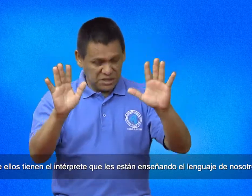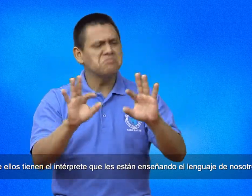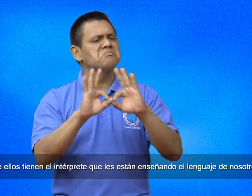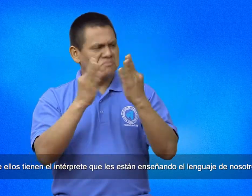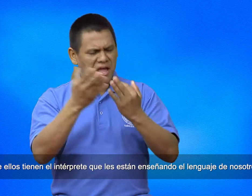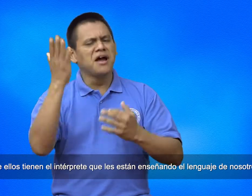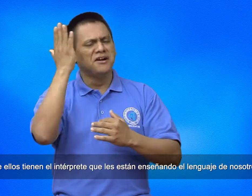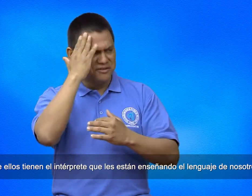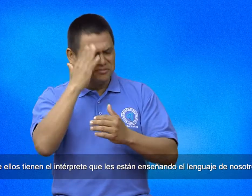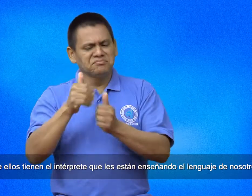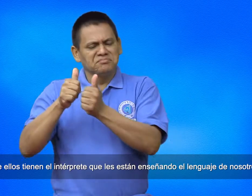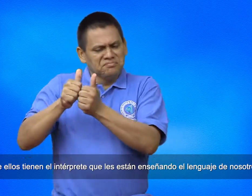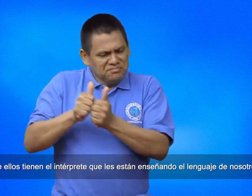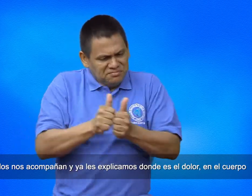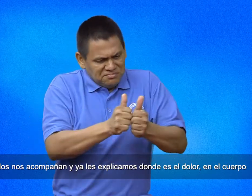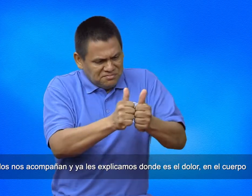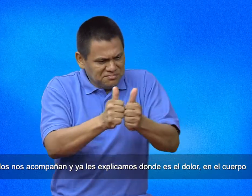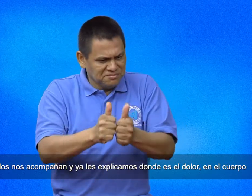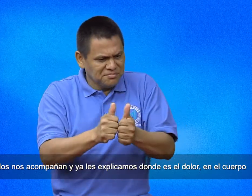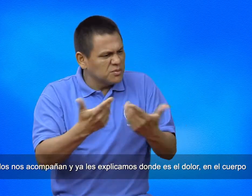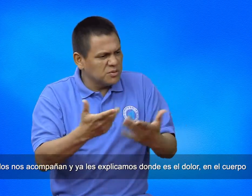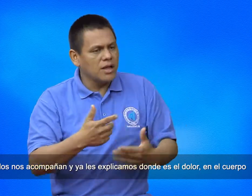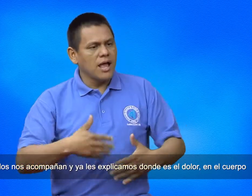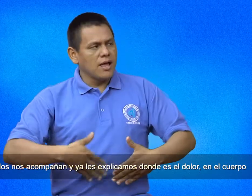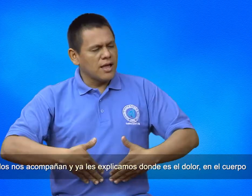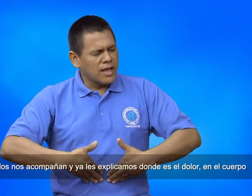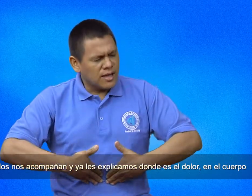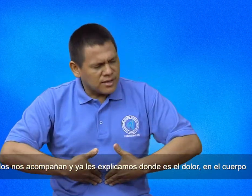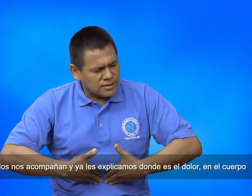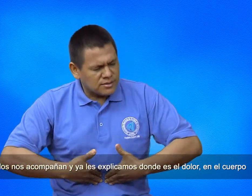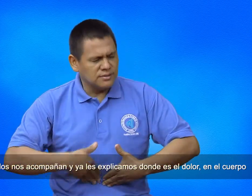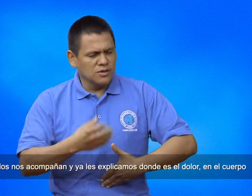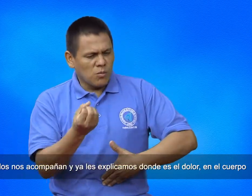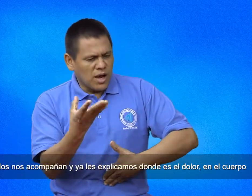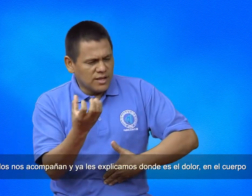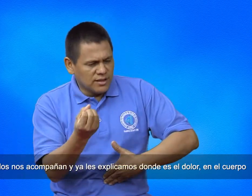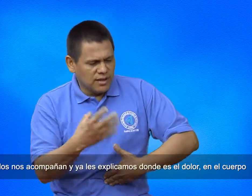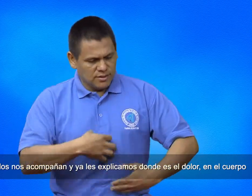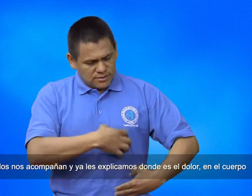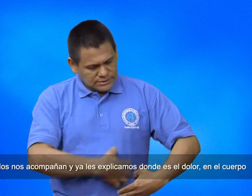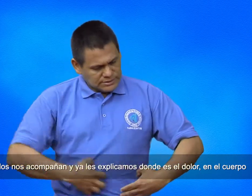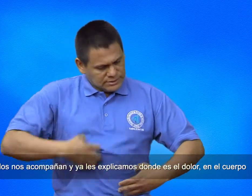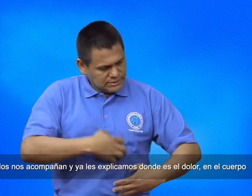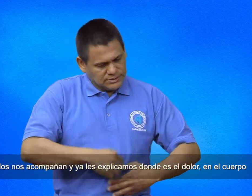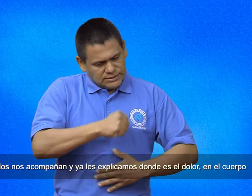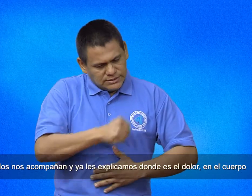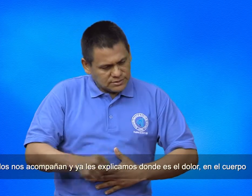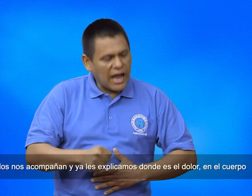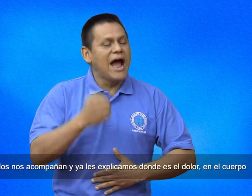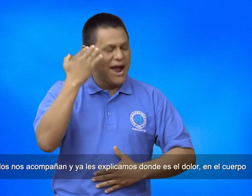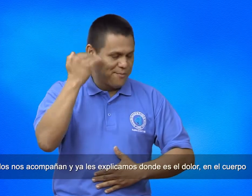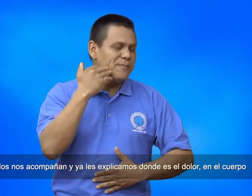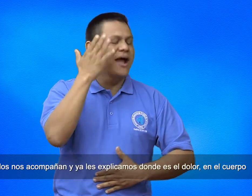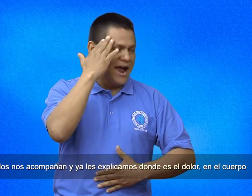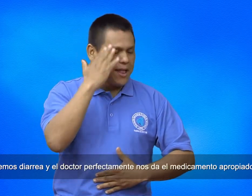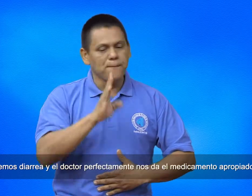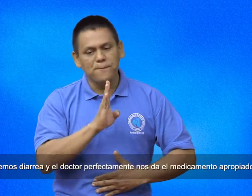lenguaje de nosotros y ellos nos acompañan y ya les explicamos dónde es el dolor en el cuerpo si tenemos